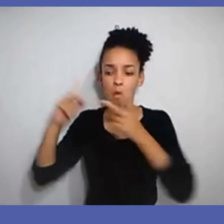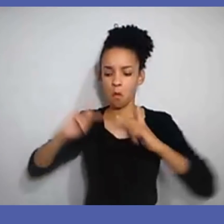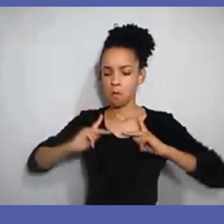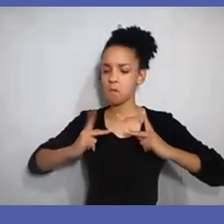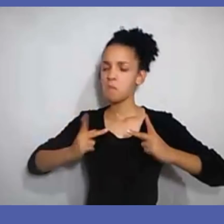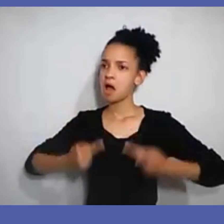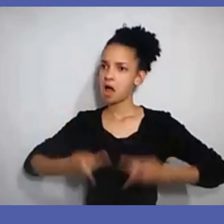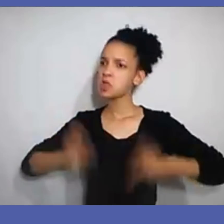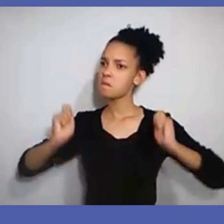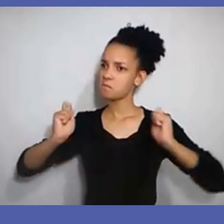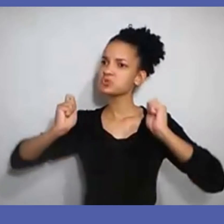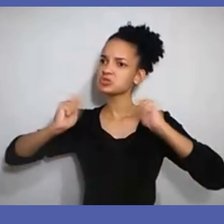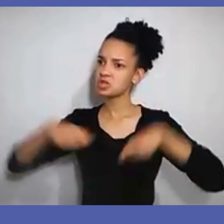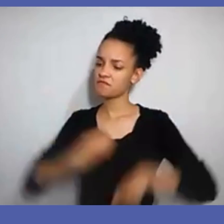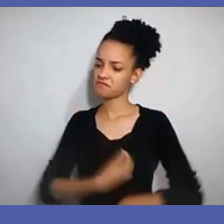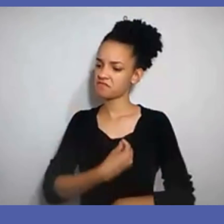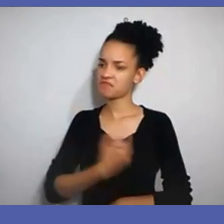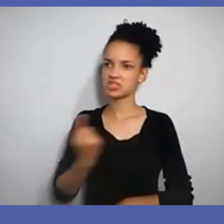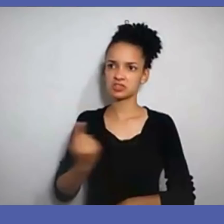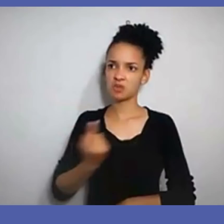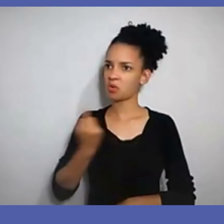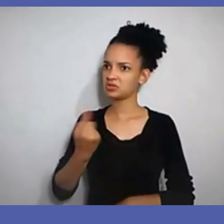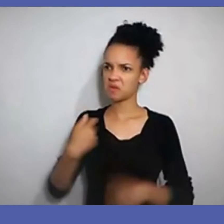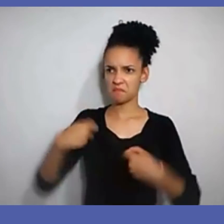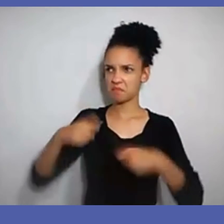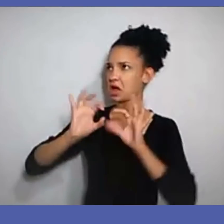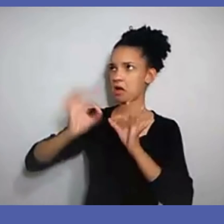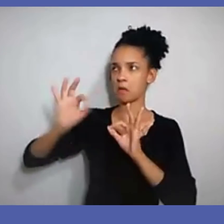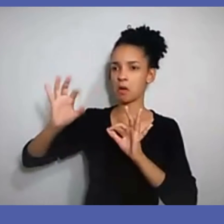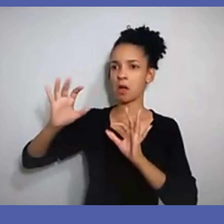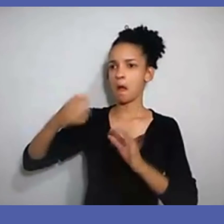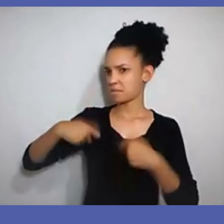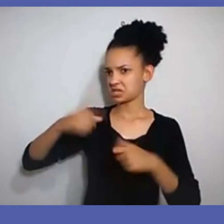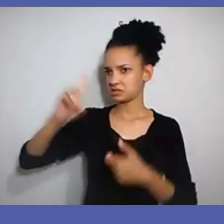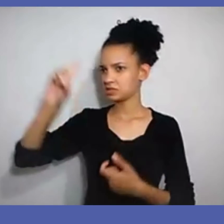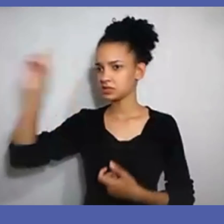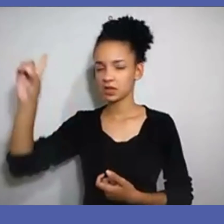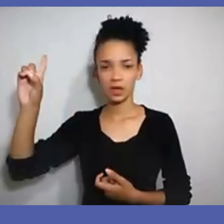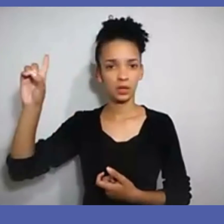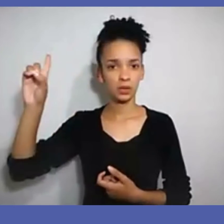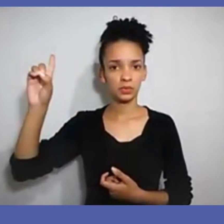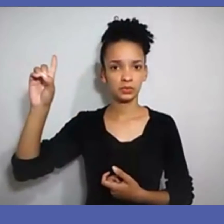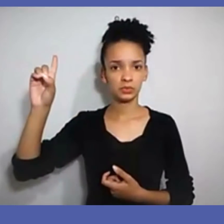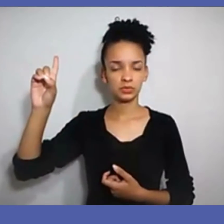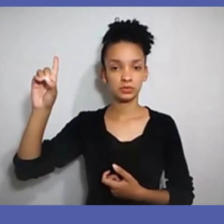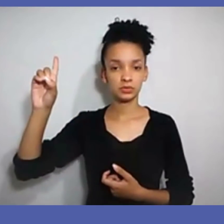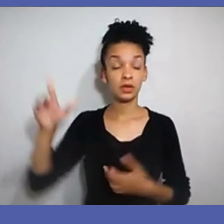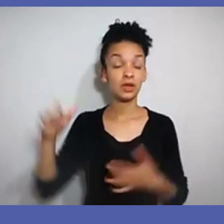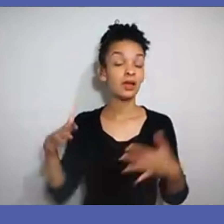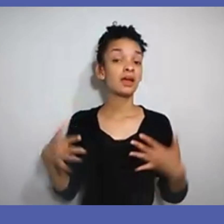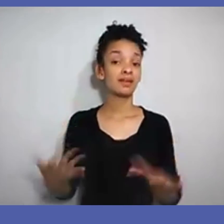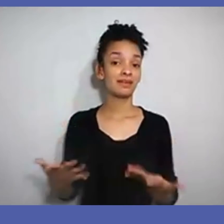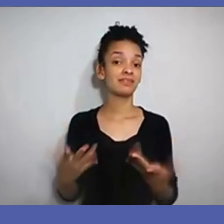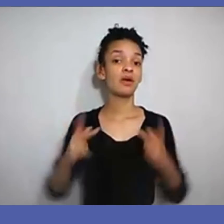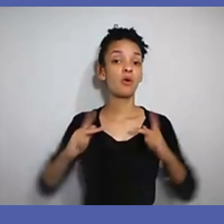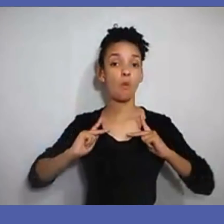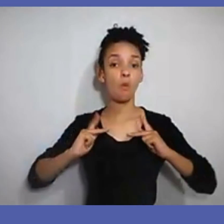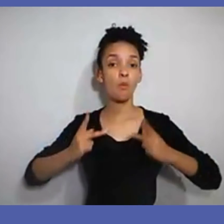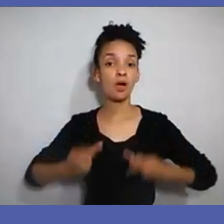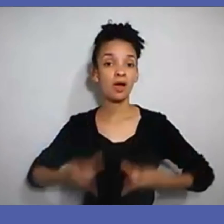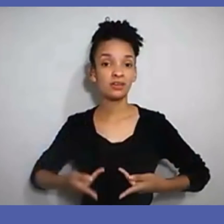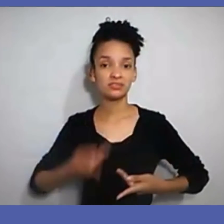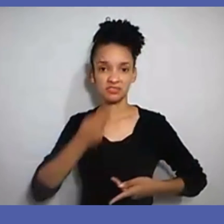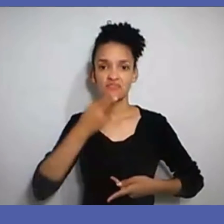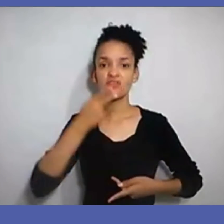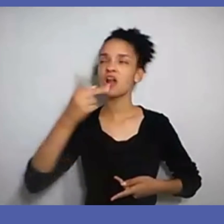homem é capaz de viver sem Deus. A partir de então, o homem declarou independência a Deus. O homem